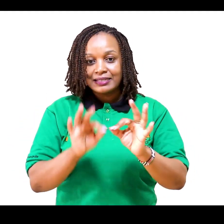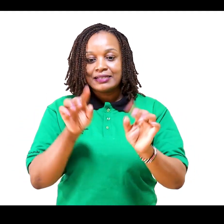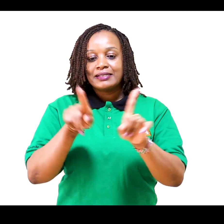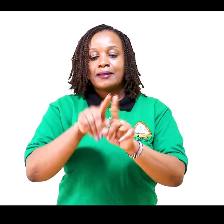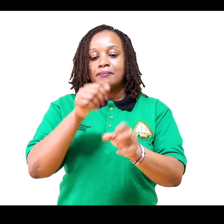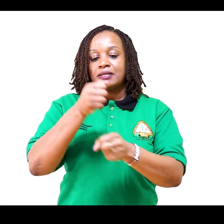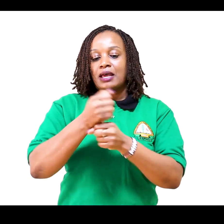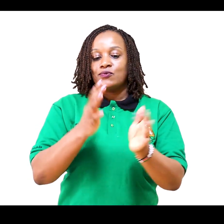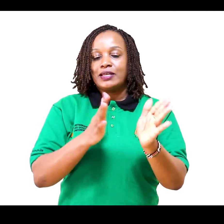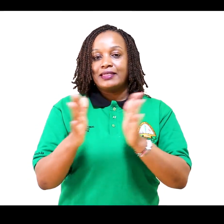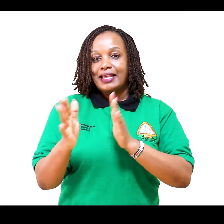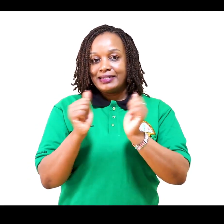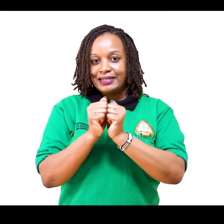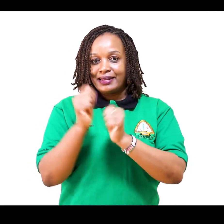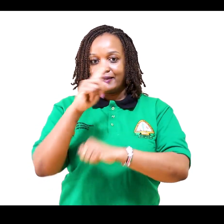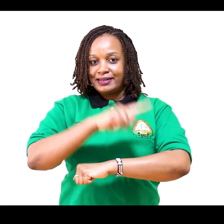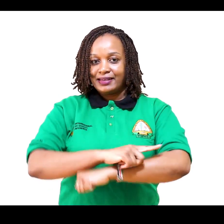itafanyika ndani ya siku 10.